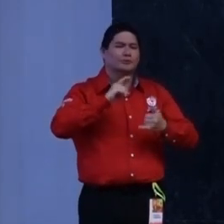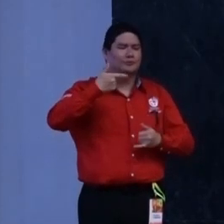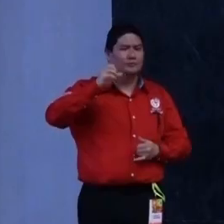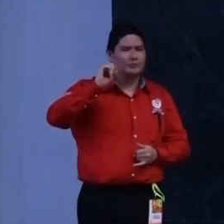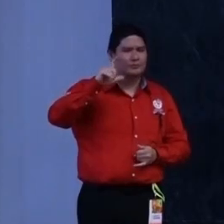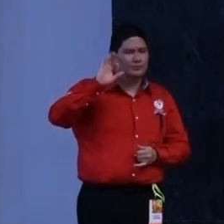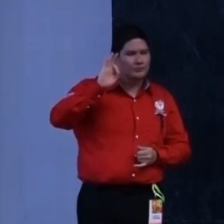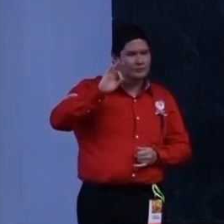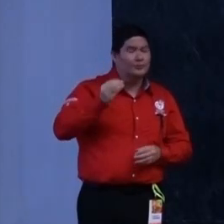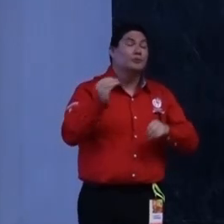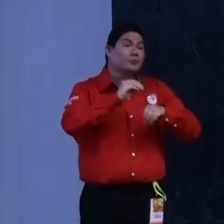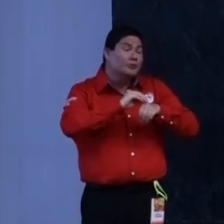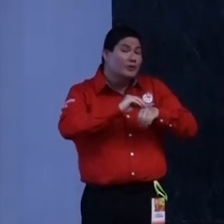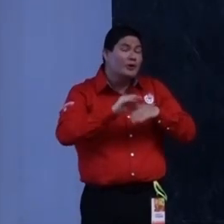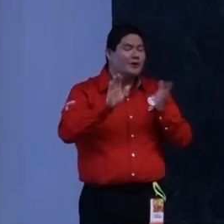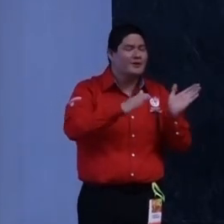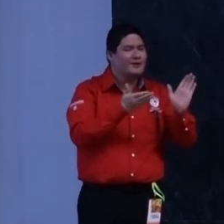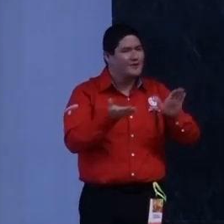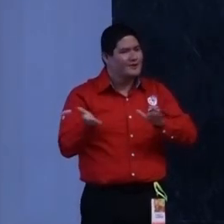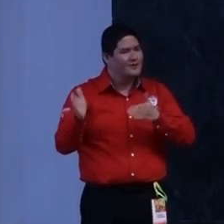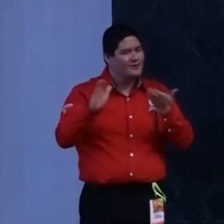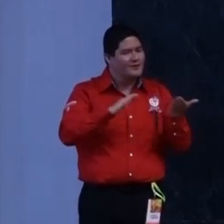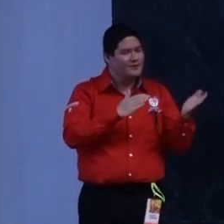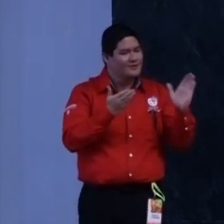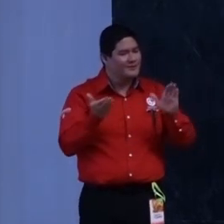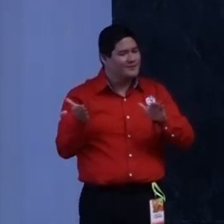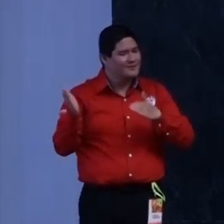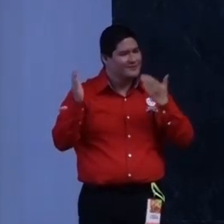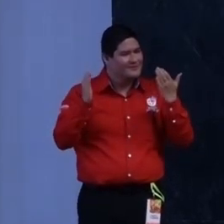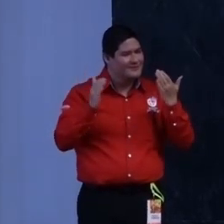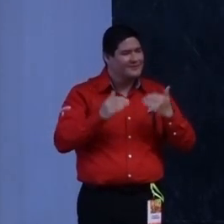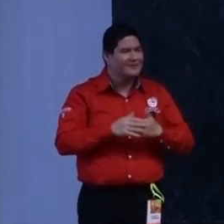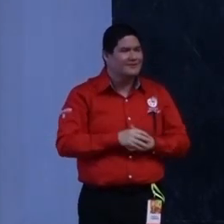solamente en música. Y